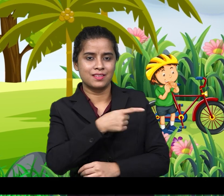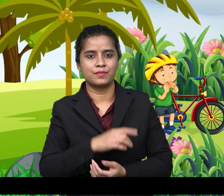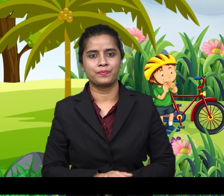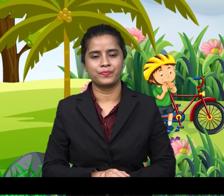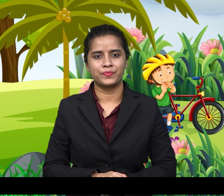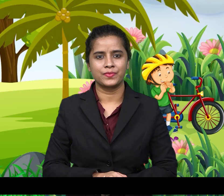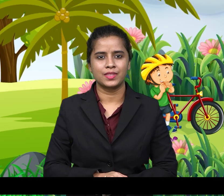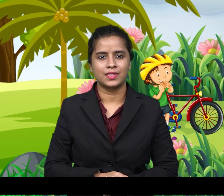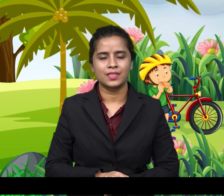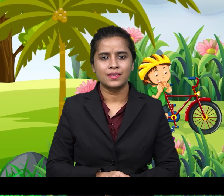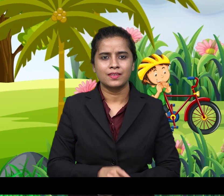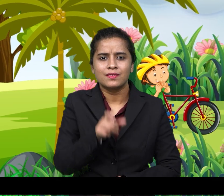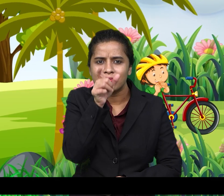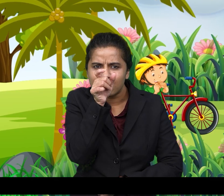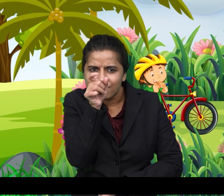भृंग,